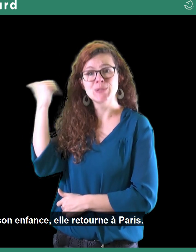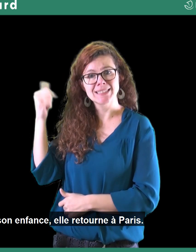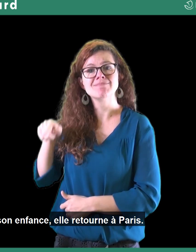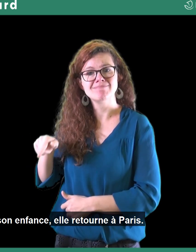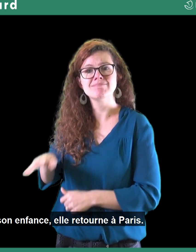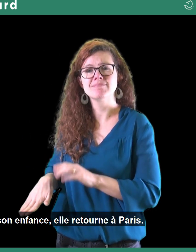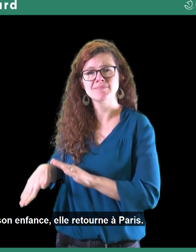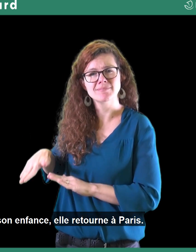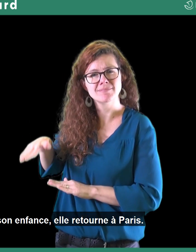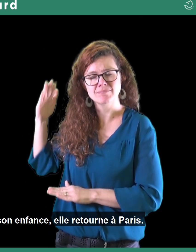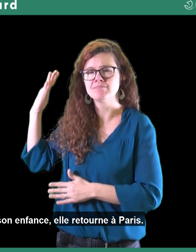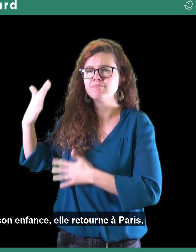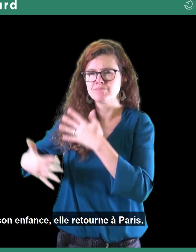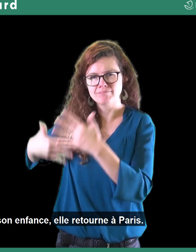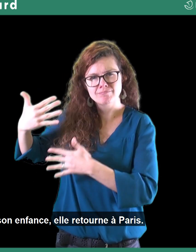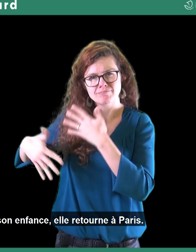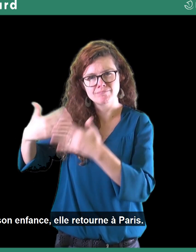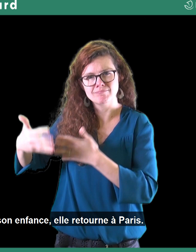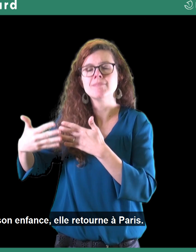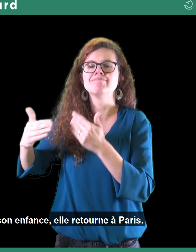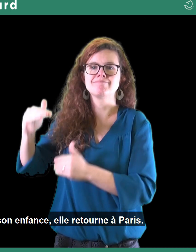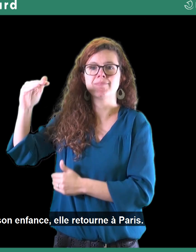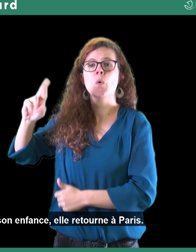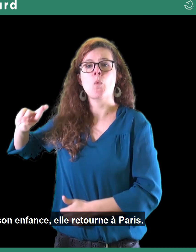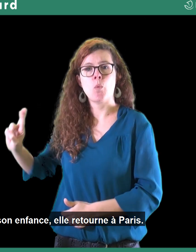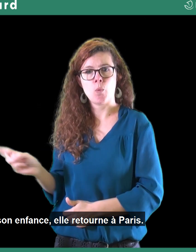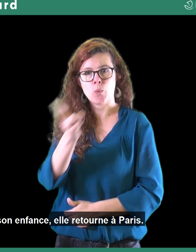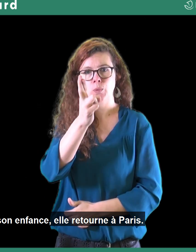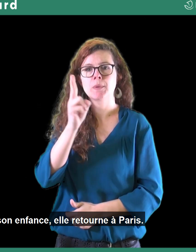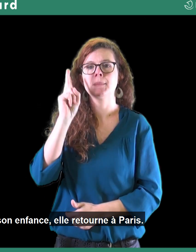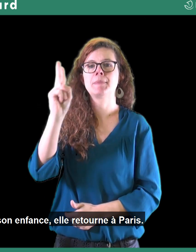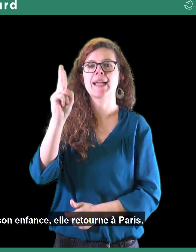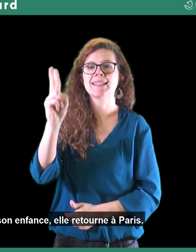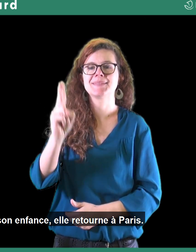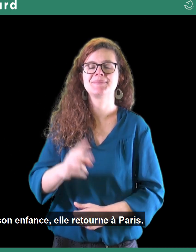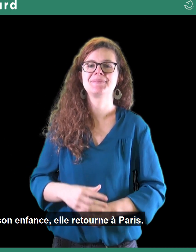Après y avoir passé son enfance, elle retourne à Paris.